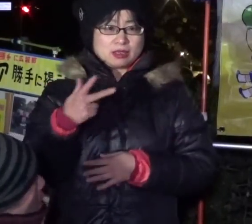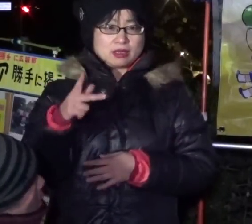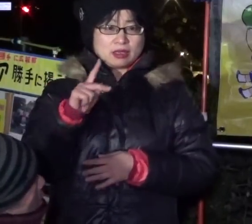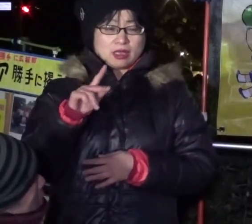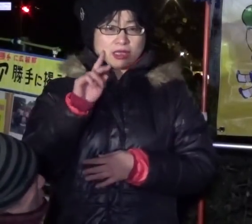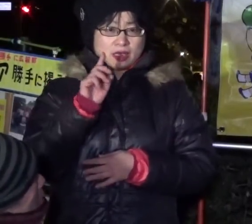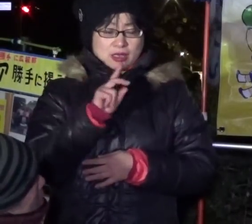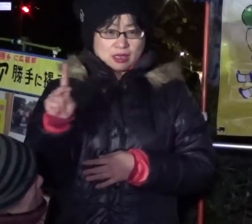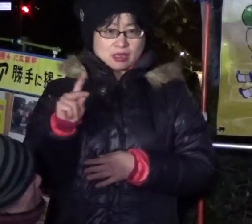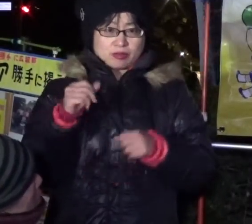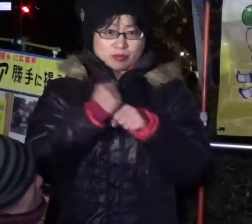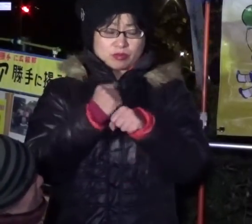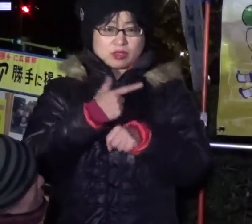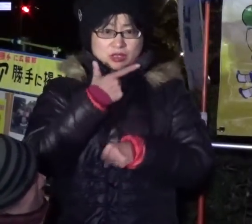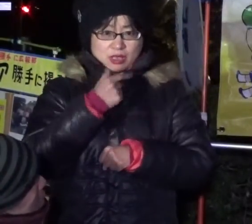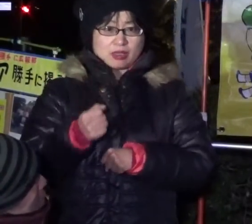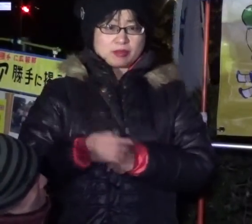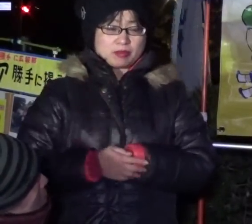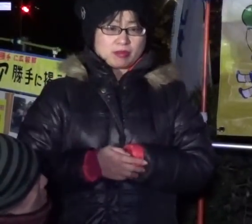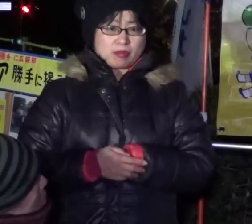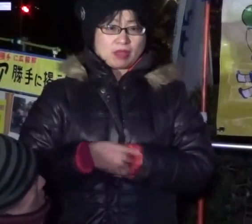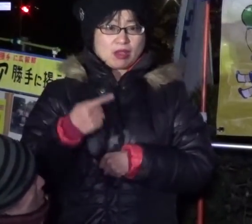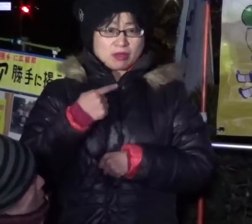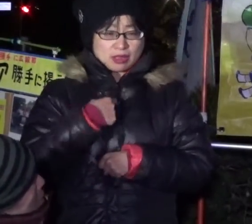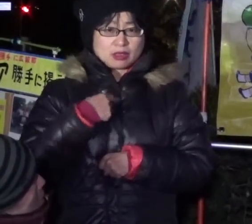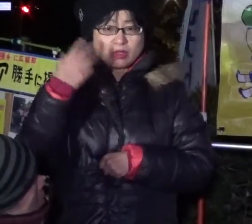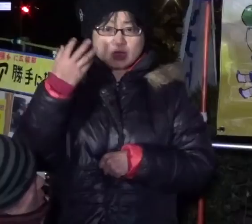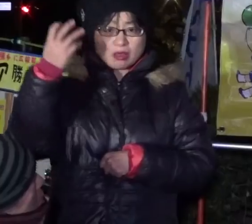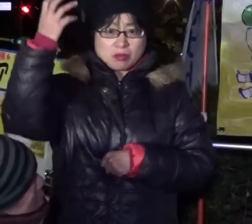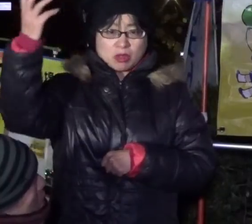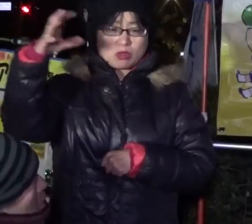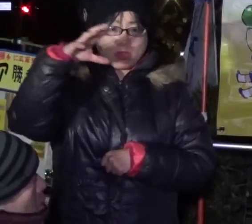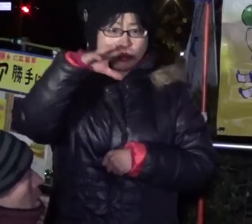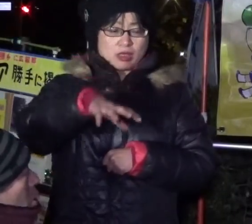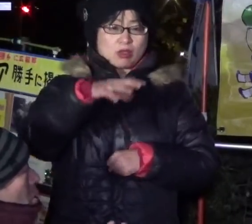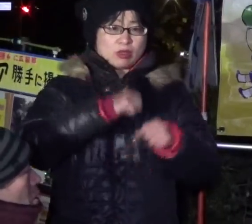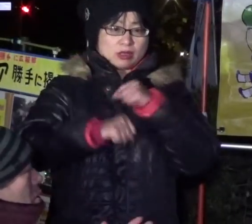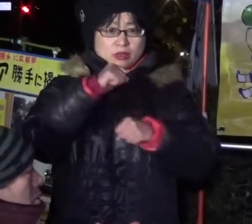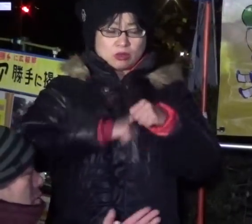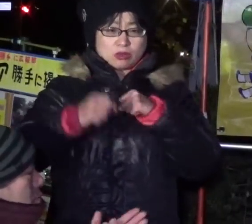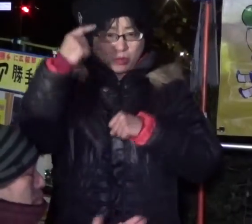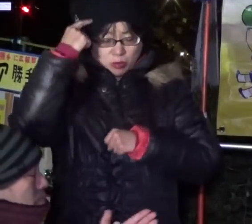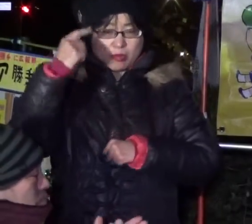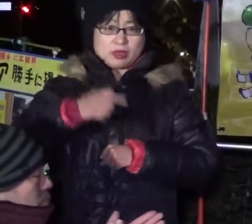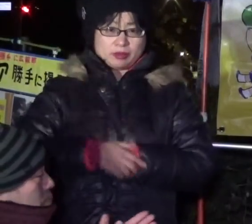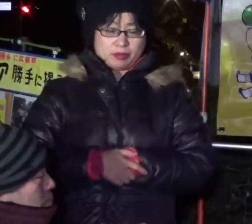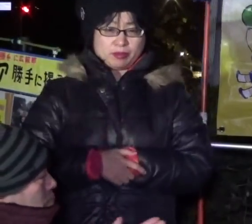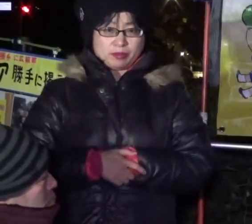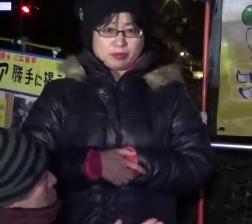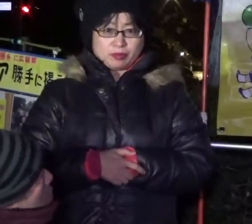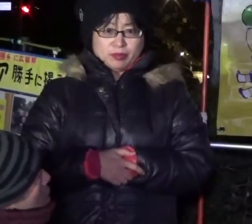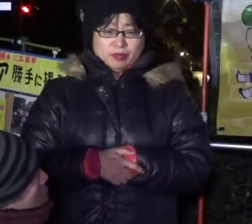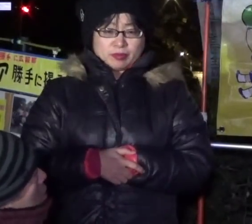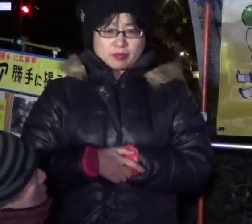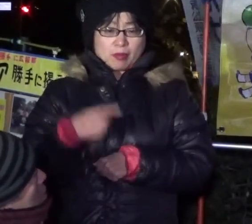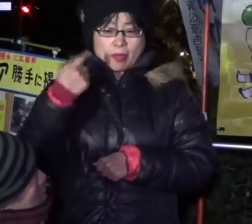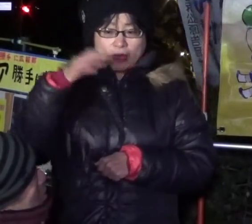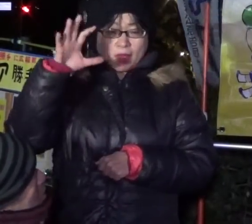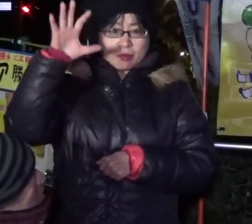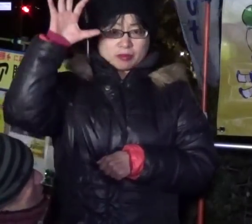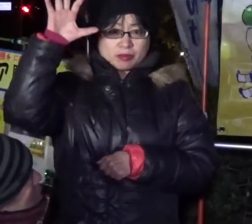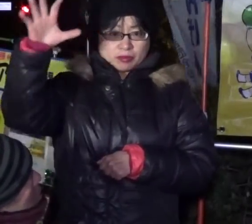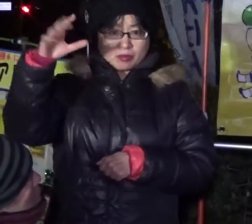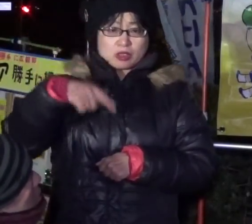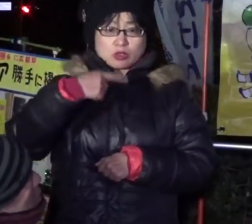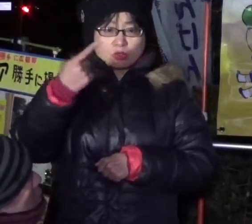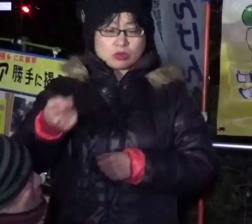ます。それが私の足利でできる希望のエリアの活動だと思ってるんです。希望のエリアの次